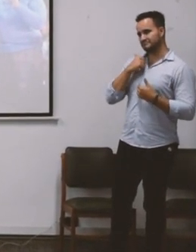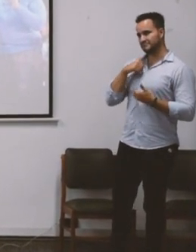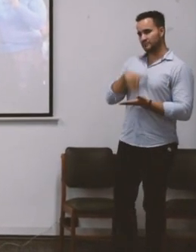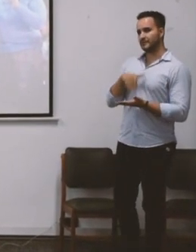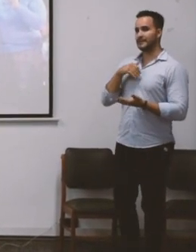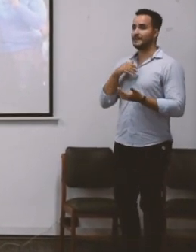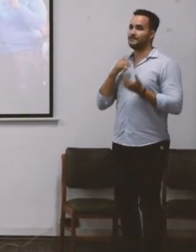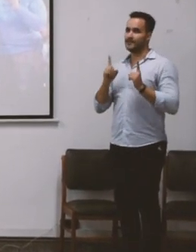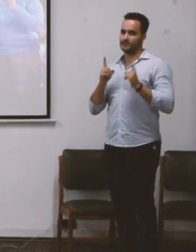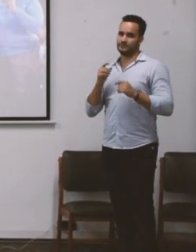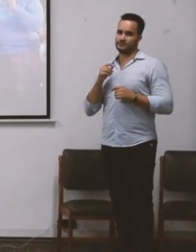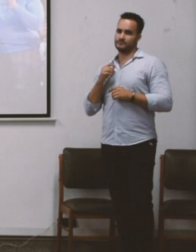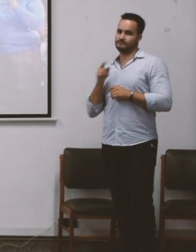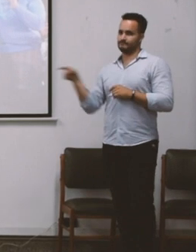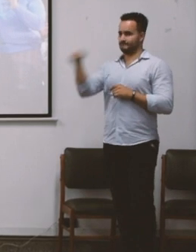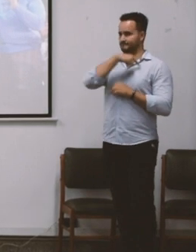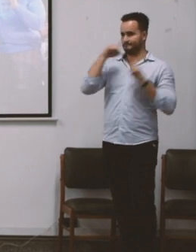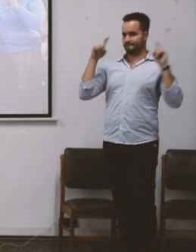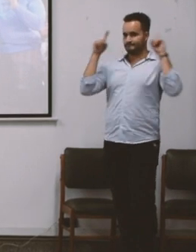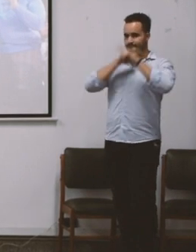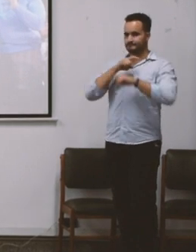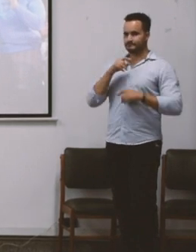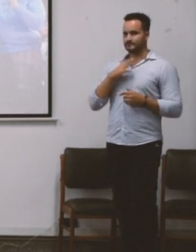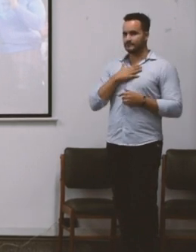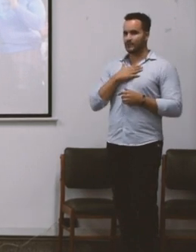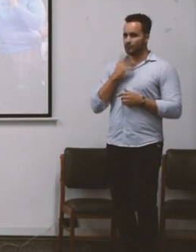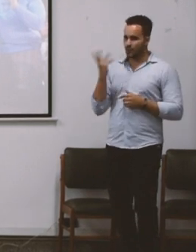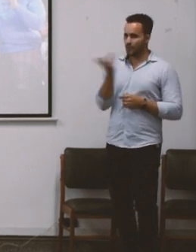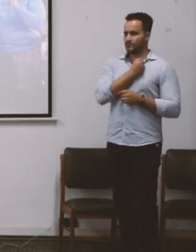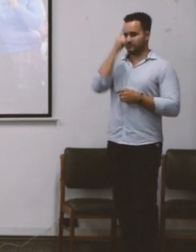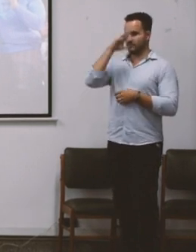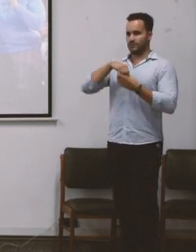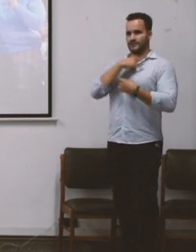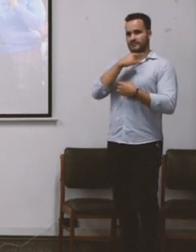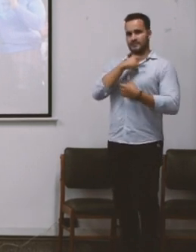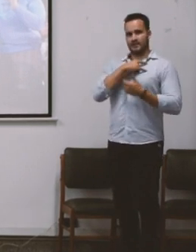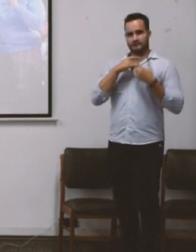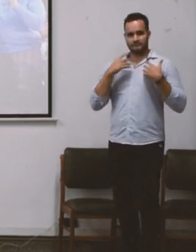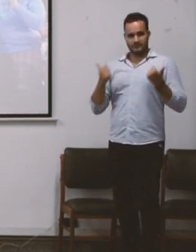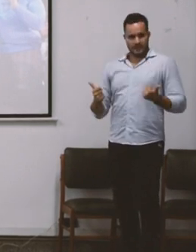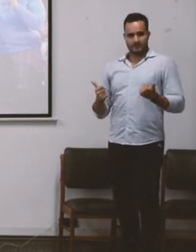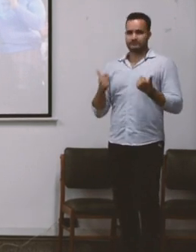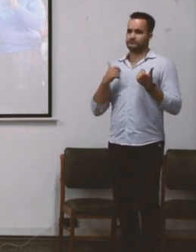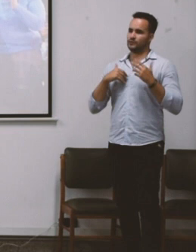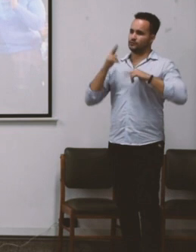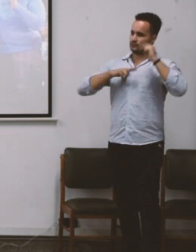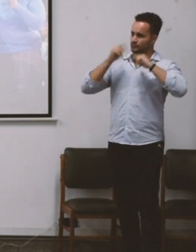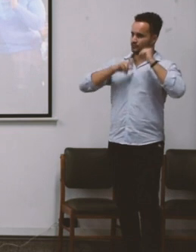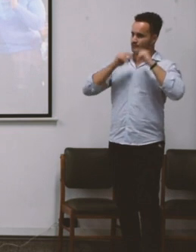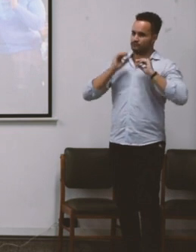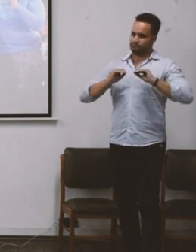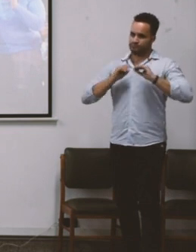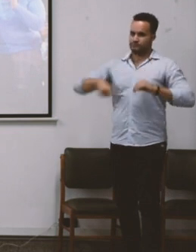también leyéndonos en el marco de una universidad que está formando unos profesionales, unos